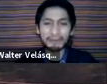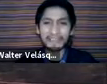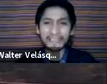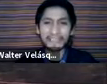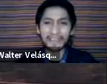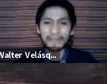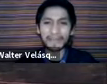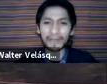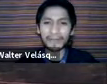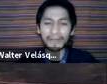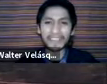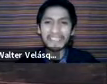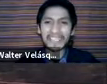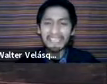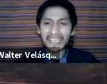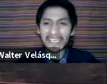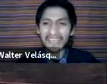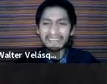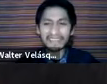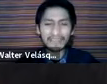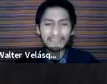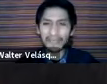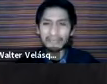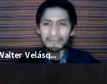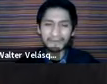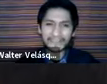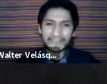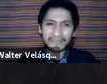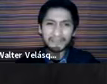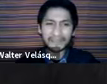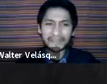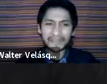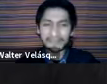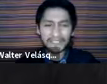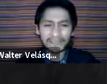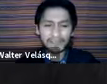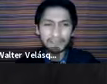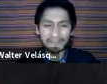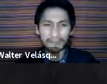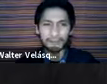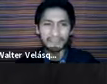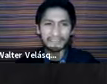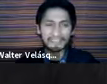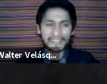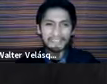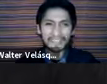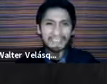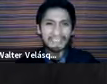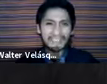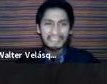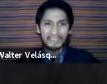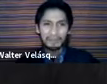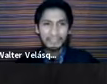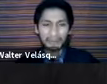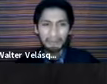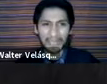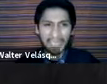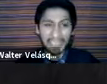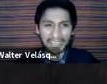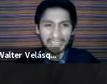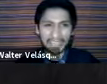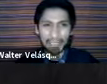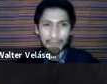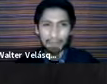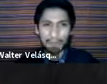techito y lo hemos pintado, me acuerdo, y en ese espacio, pues muchas, muchas cosas. Por ejemplo,